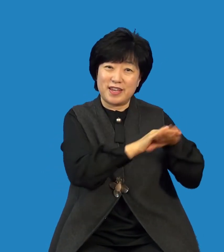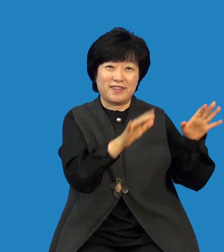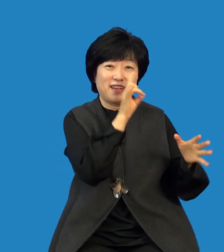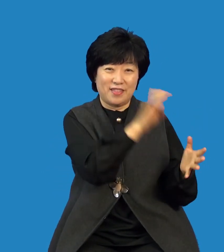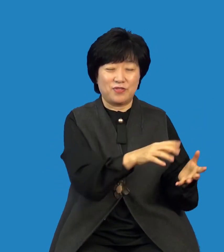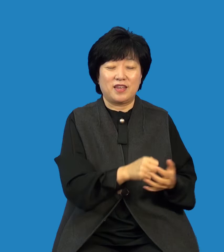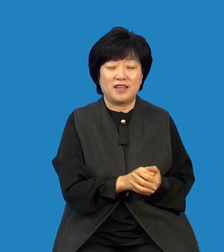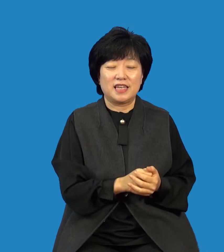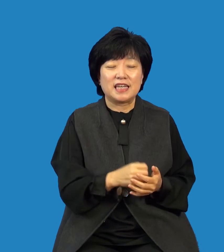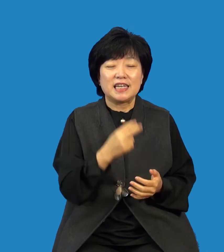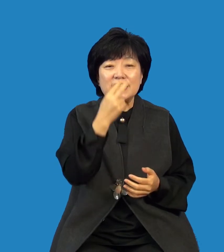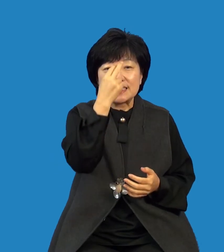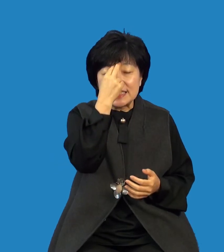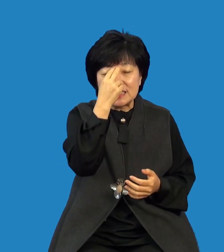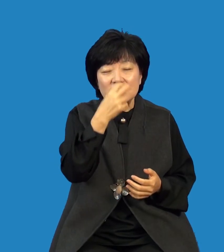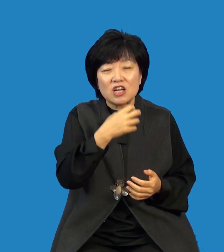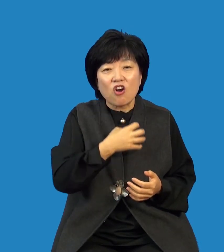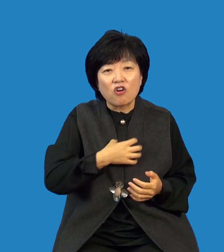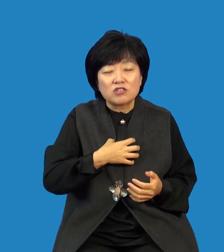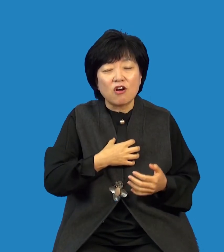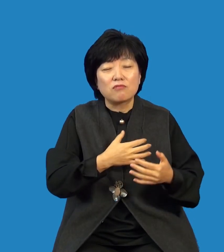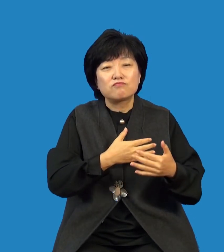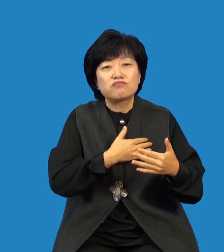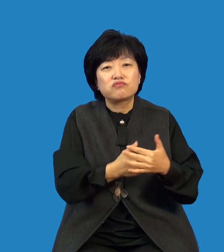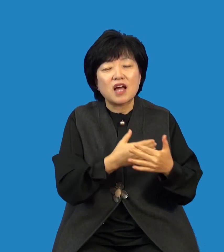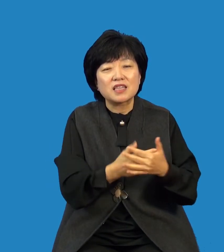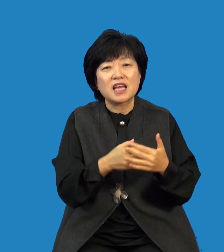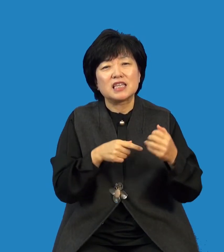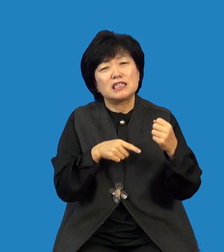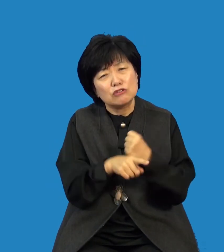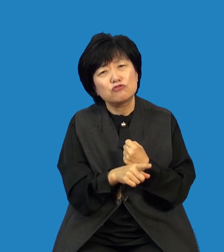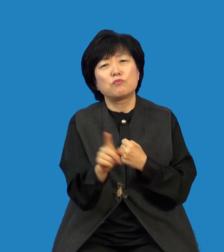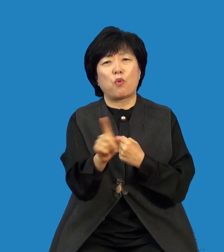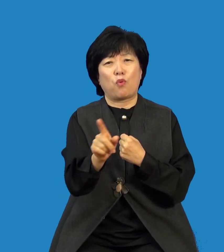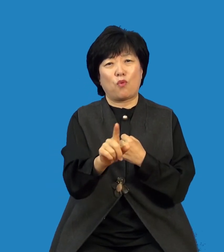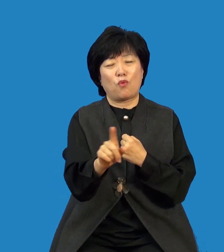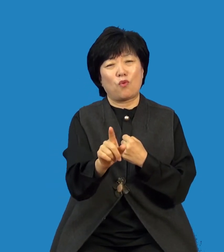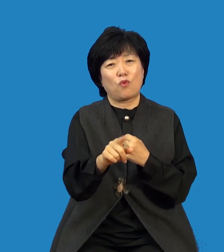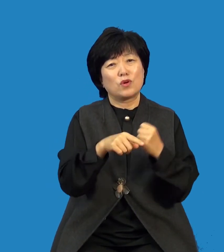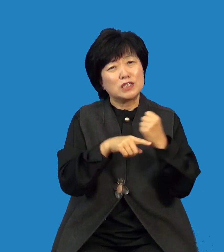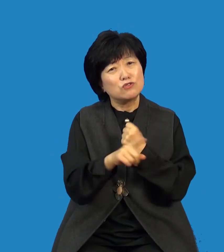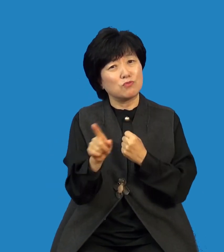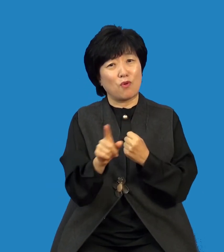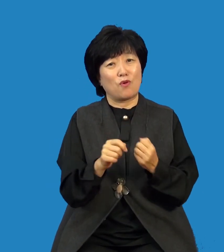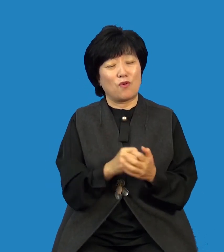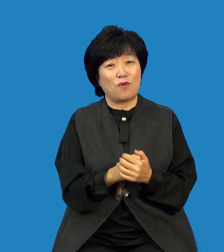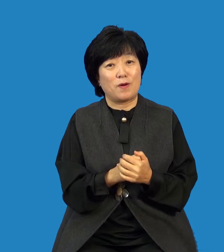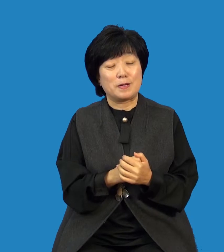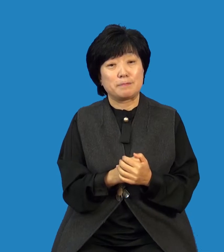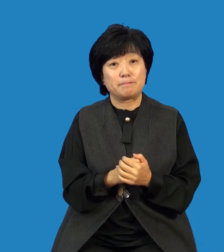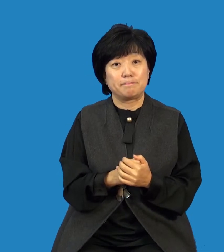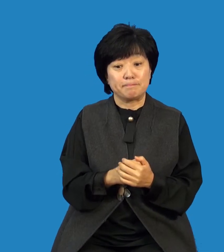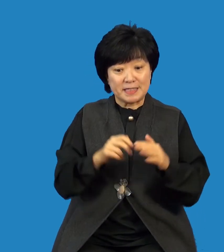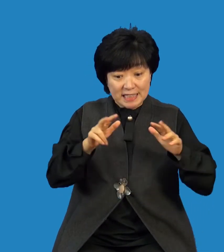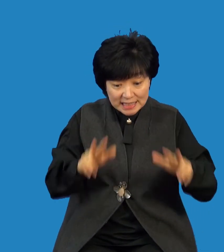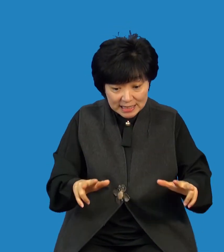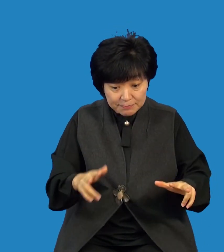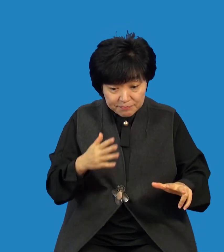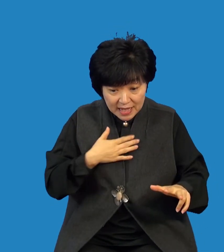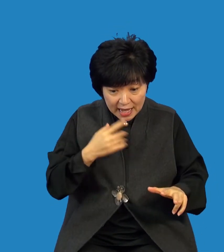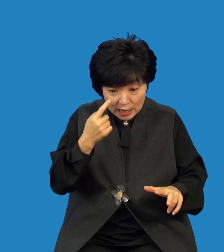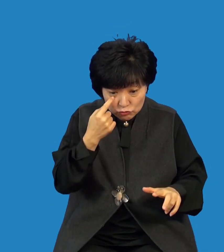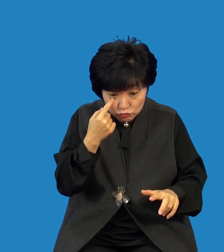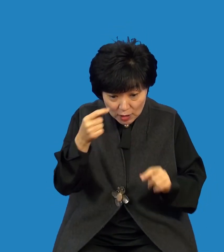뭘까요? 이 상황을 피하면 우리가 내 앞에 당당 닥친 이 문제를 해결하면 우리의 근심과